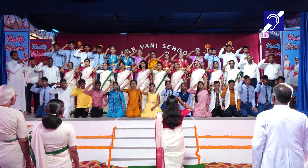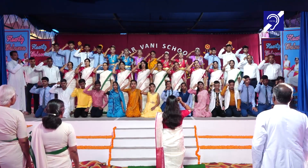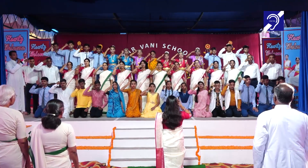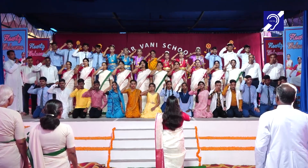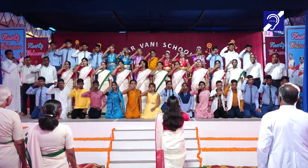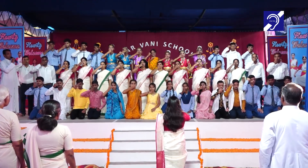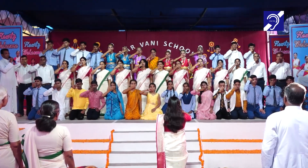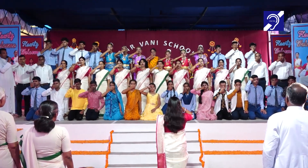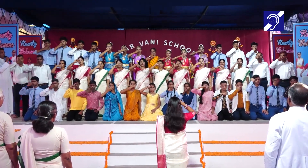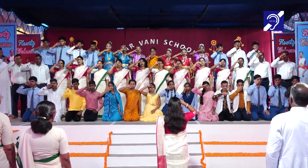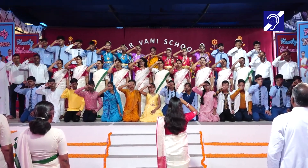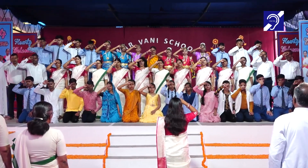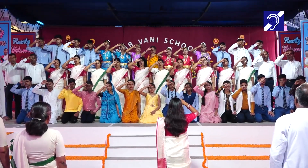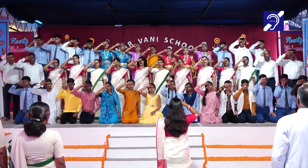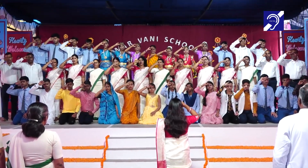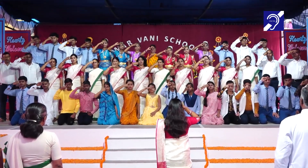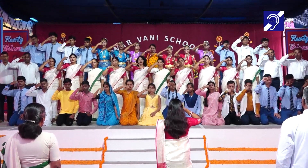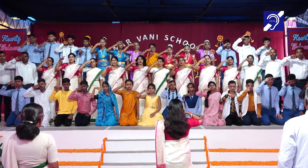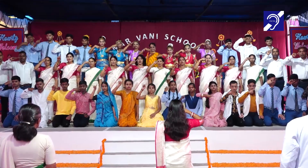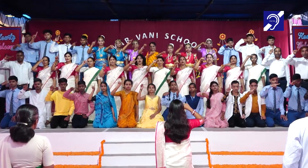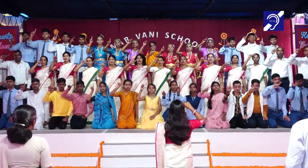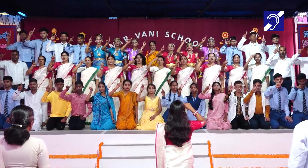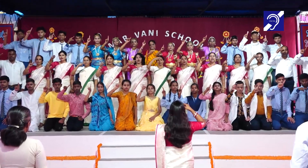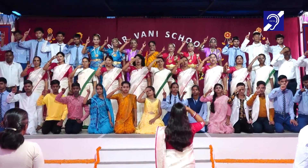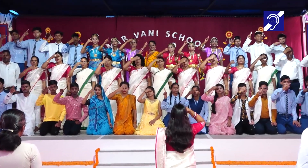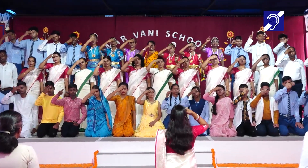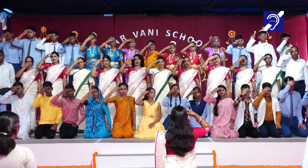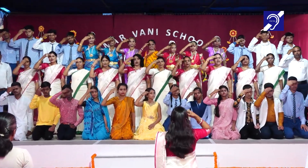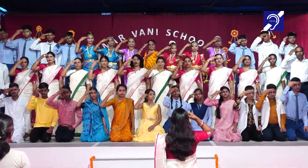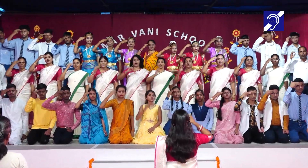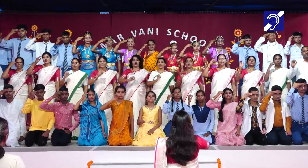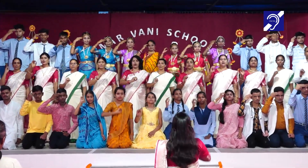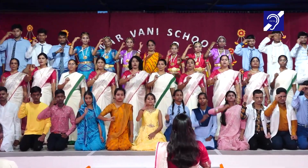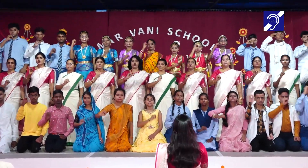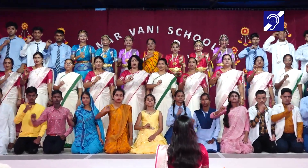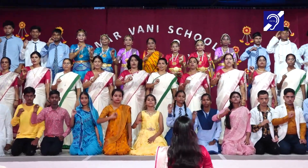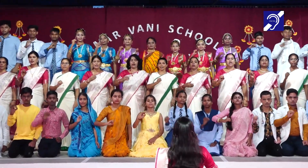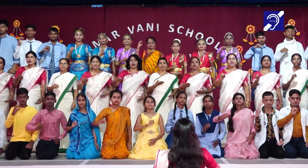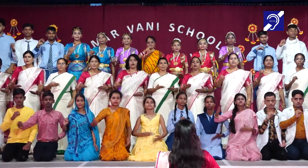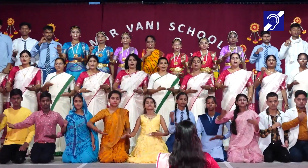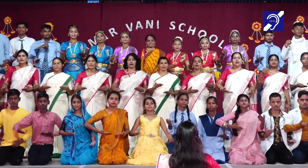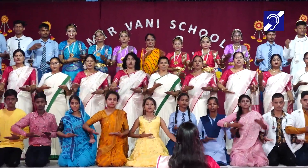पंजाब सिंध गुजरात मराठा द्राविड़ उत्कल बंगा।